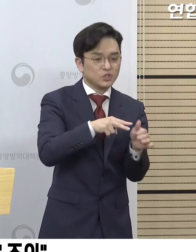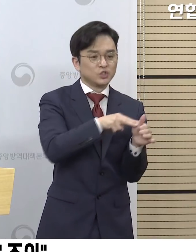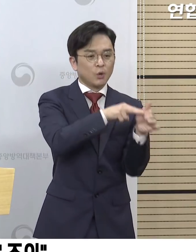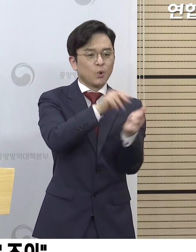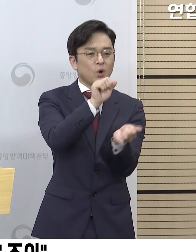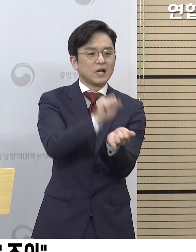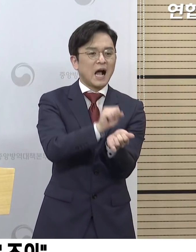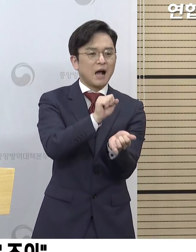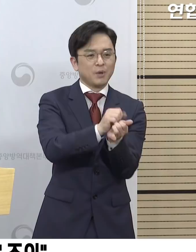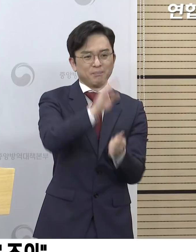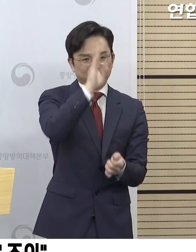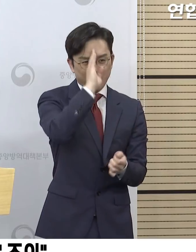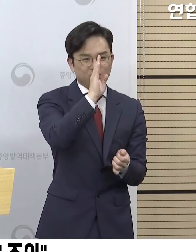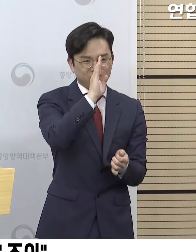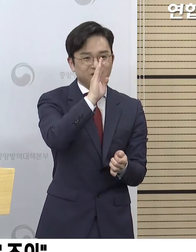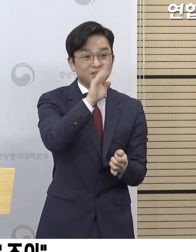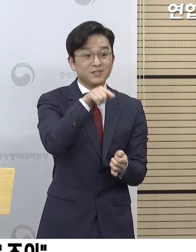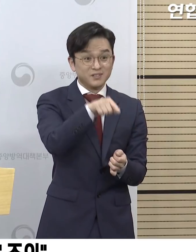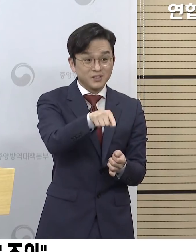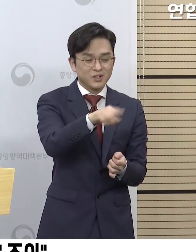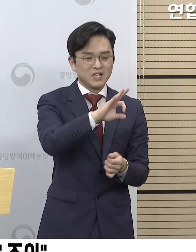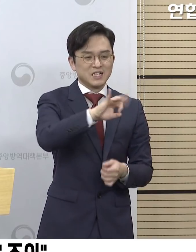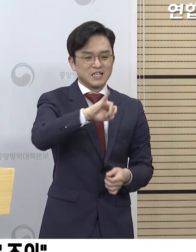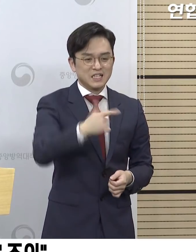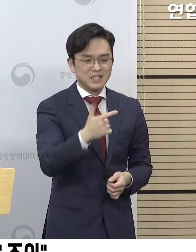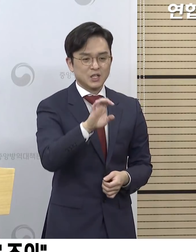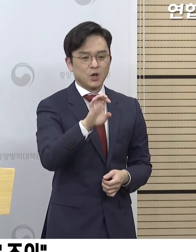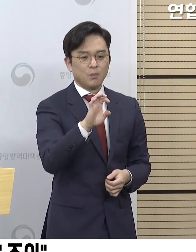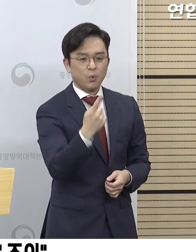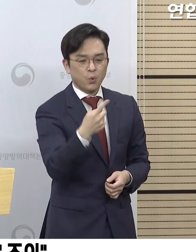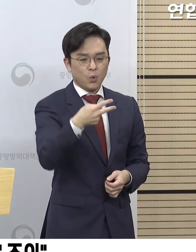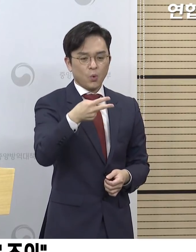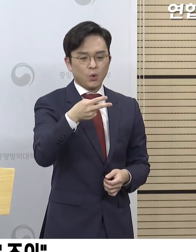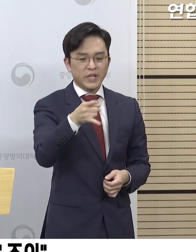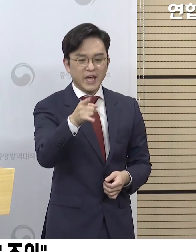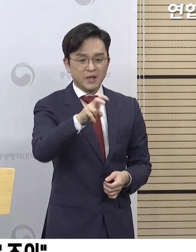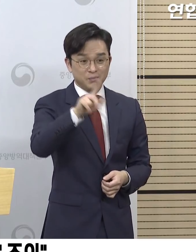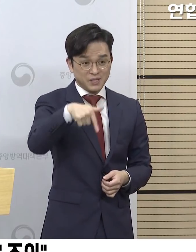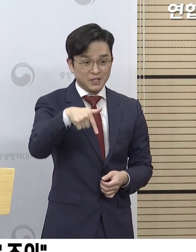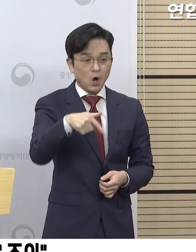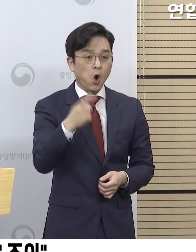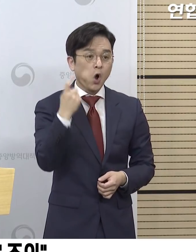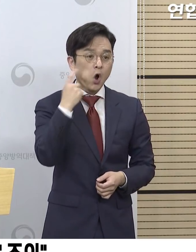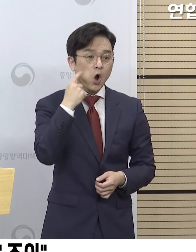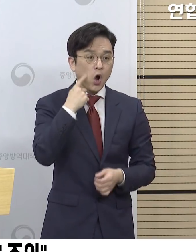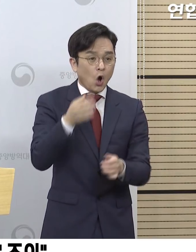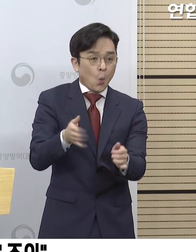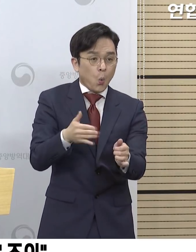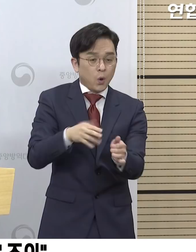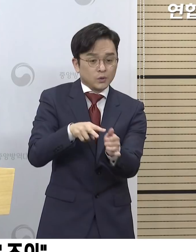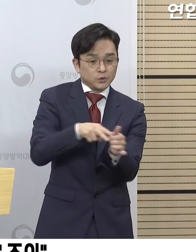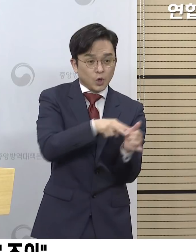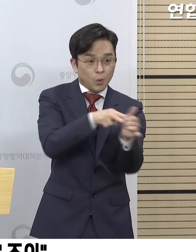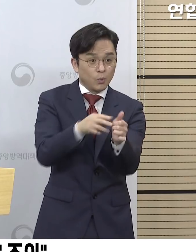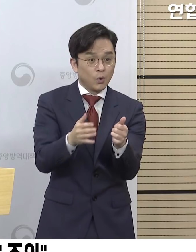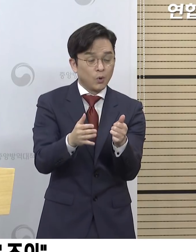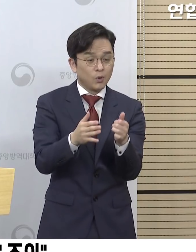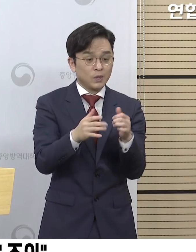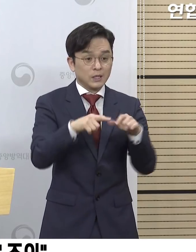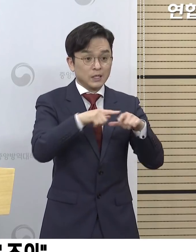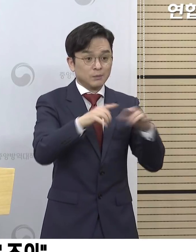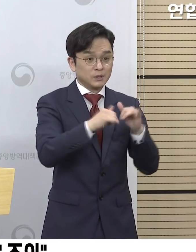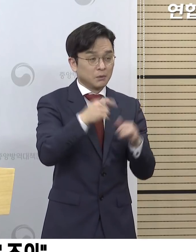인포데믹 현상과 관련해서 국민의 생명과 안전을 위협하고 있는 그런 상황이어서 이에 대한